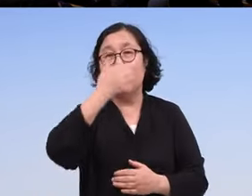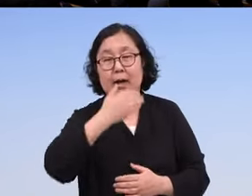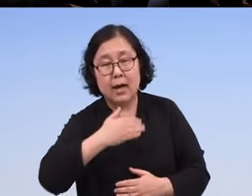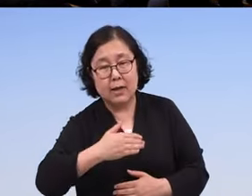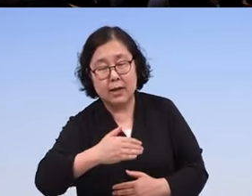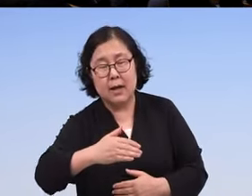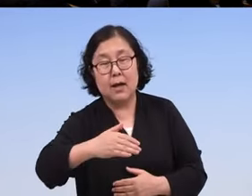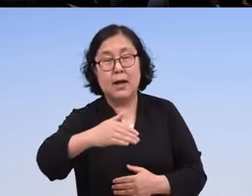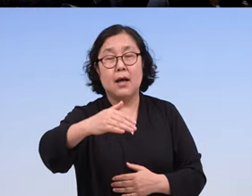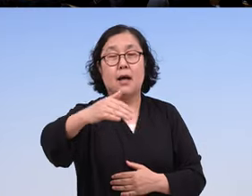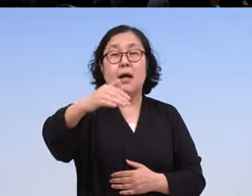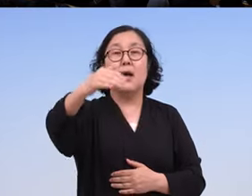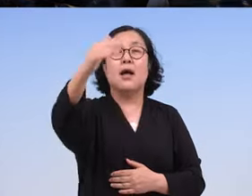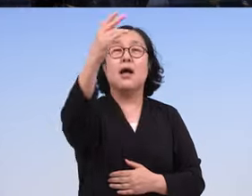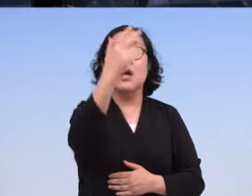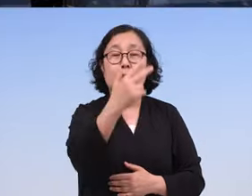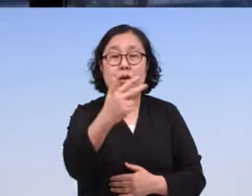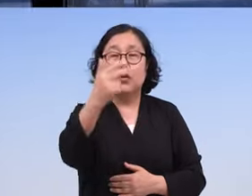달려가리라.